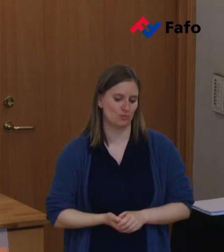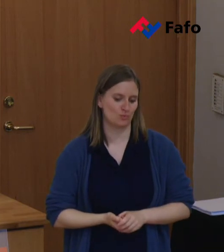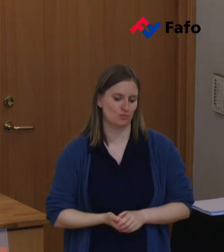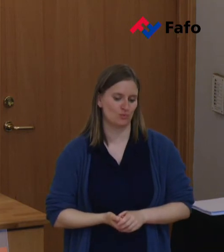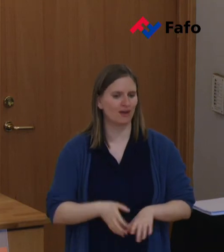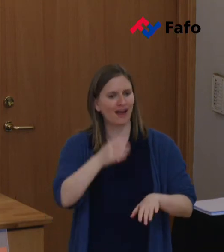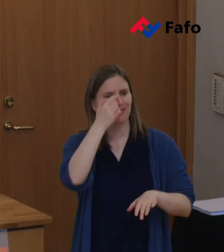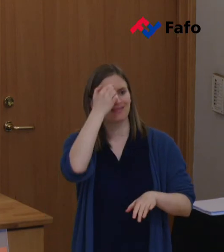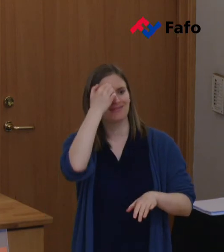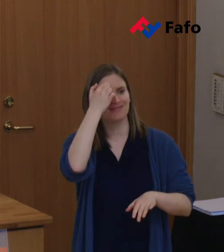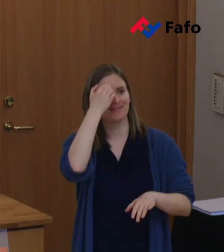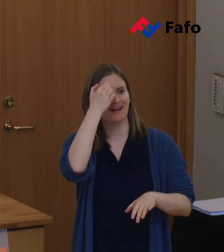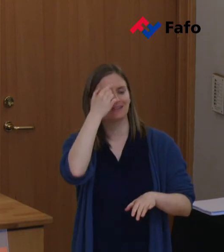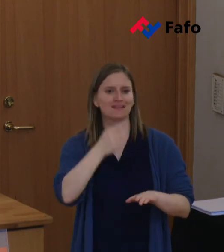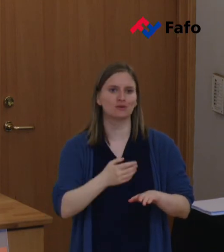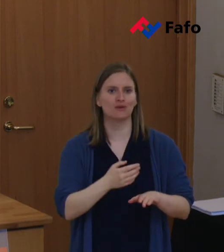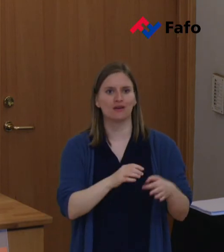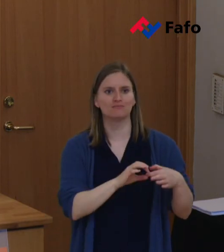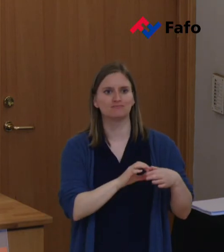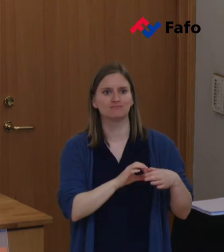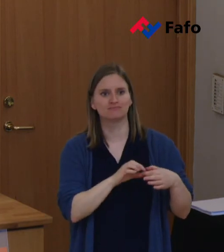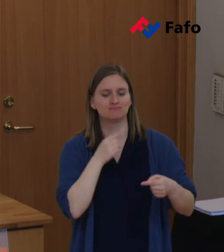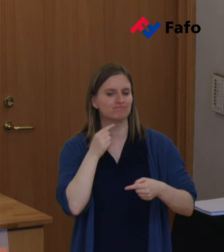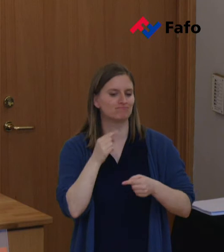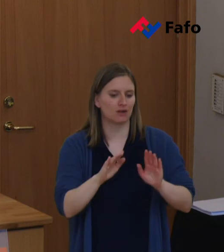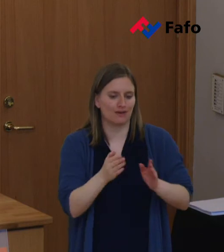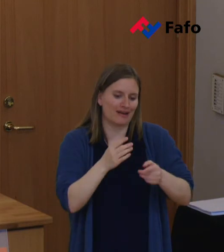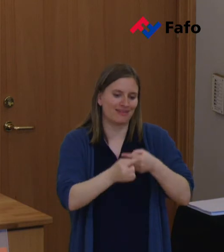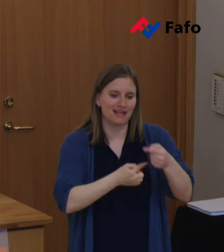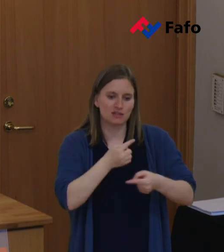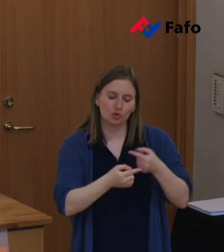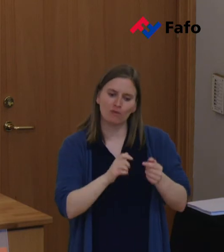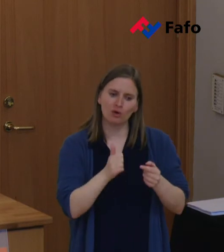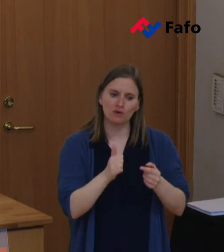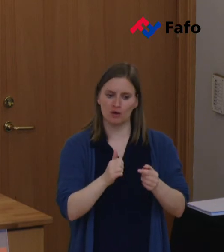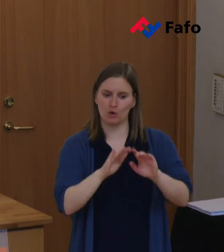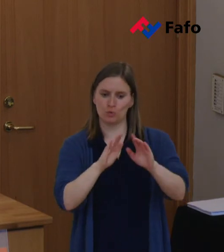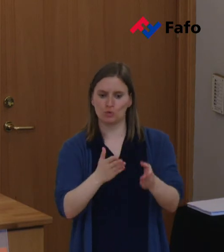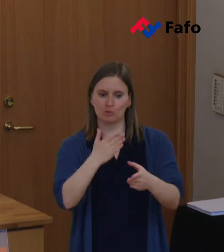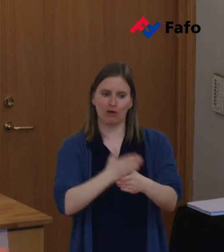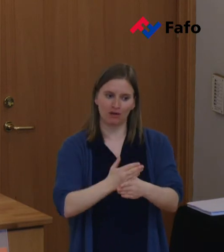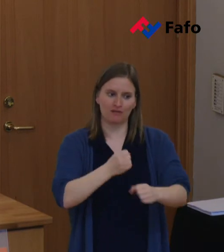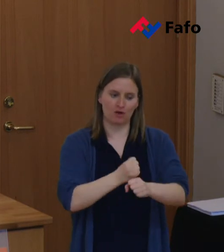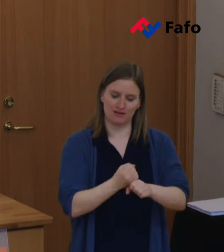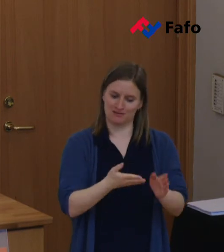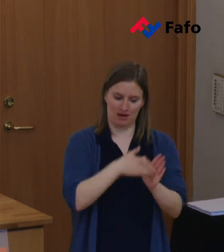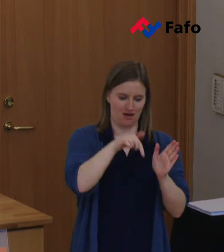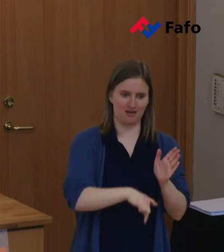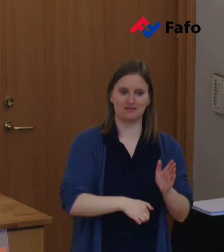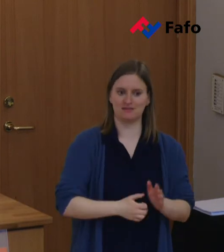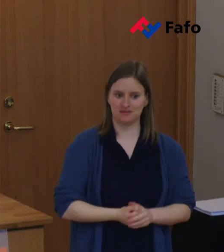Jeg tenkte jeg skulle dra en liten historie, altså hvorfor Husbanken faktisk står her. Altså